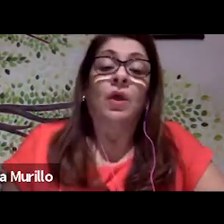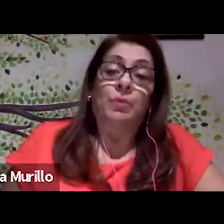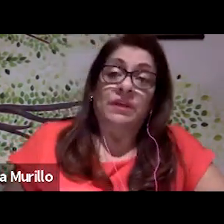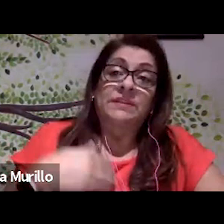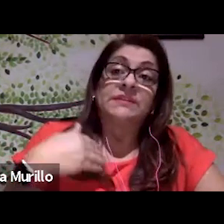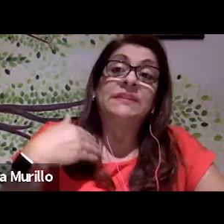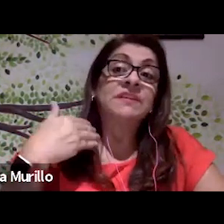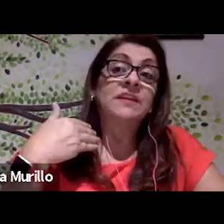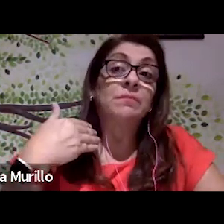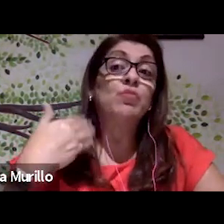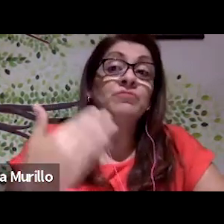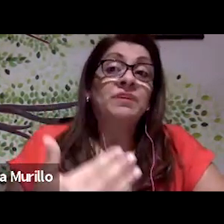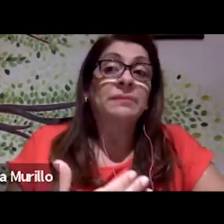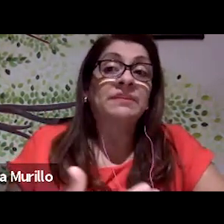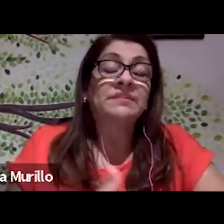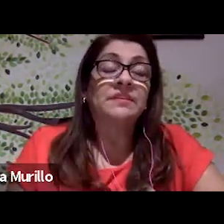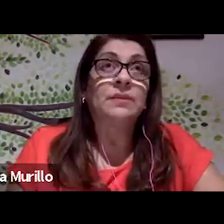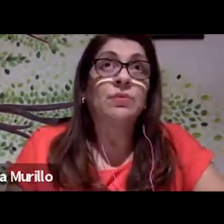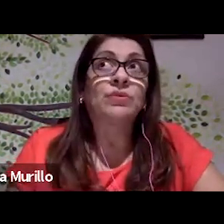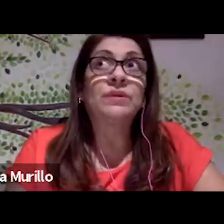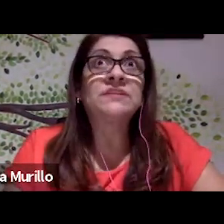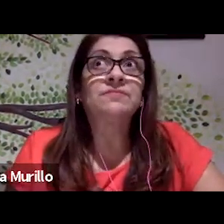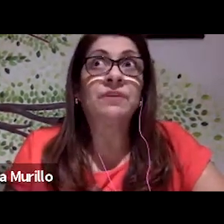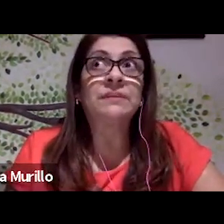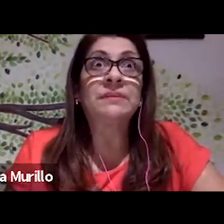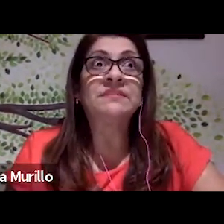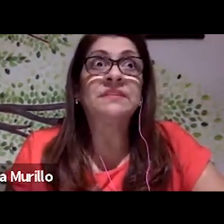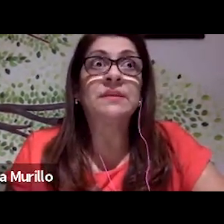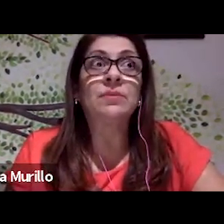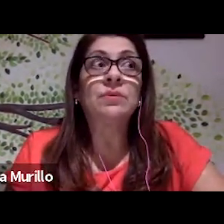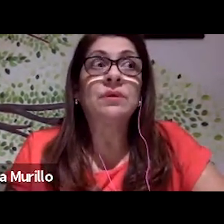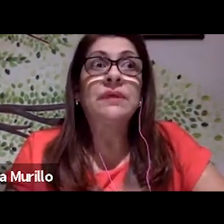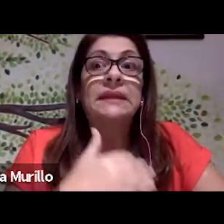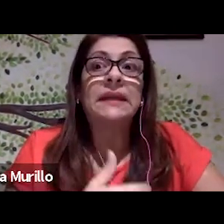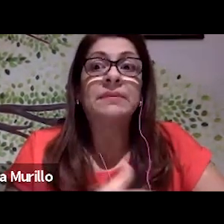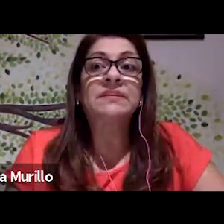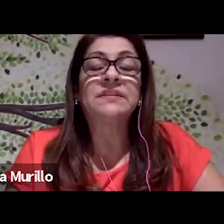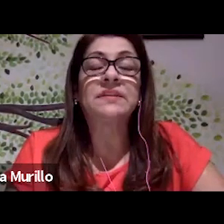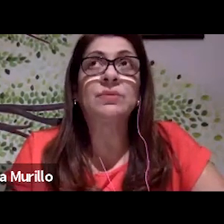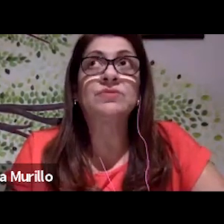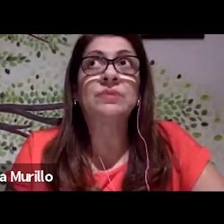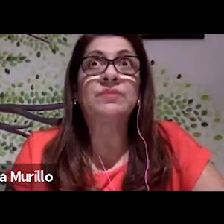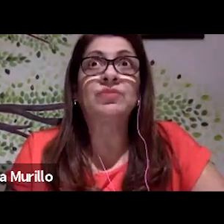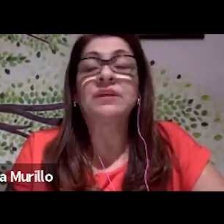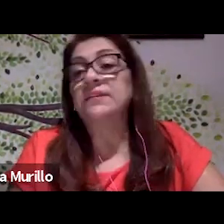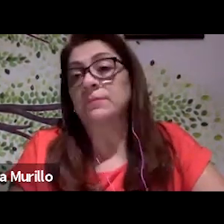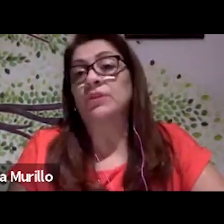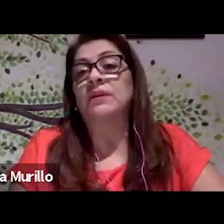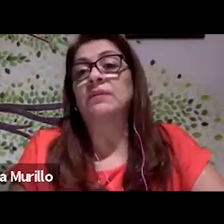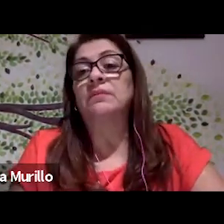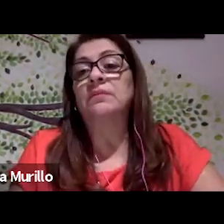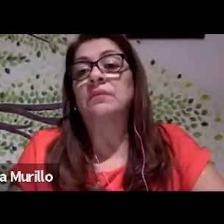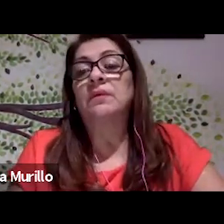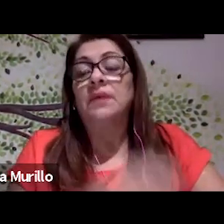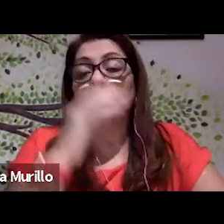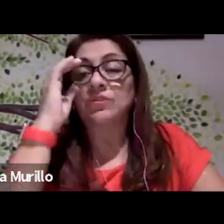porque debe ser muy fuertemente asertivo cuando eres fuertemente asertivo y claramente asertivo eres una persona que se